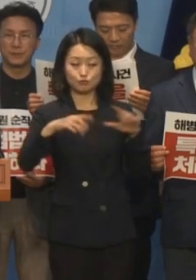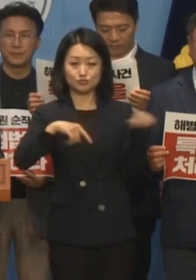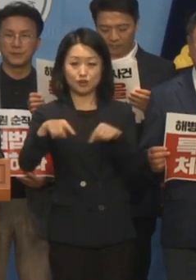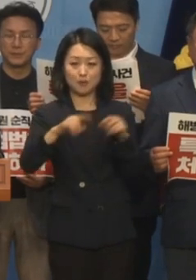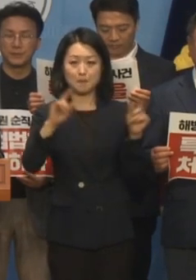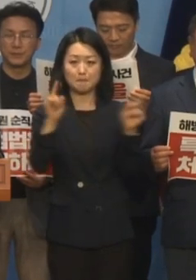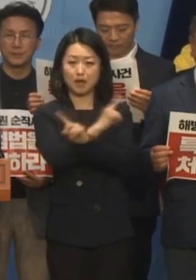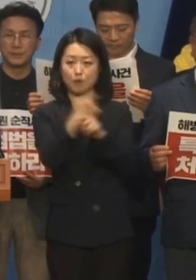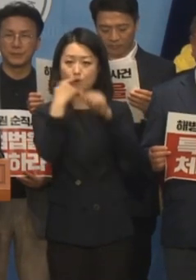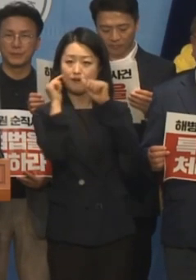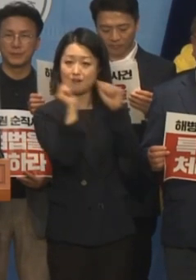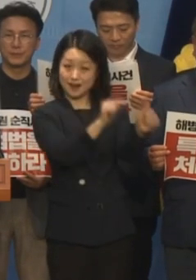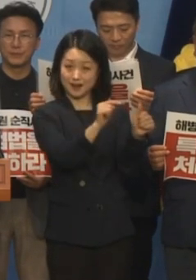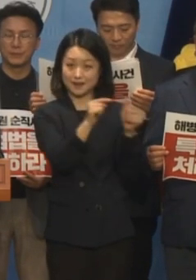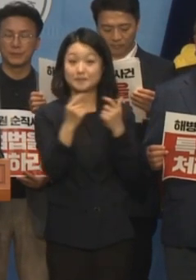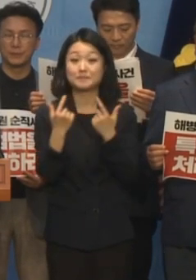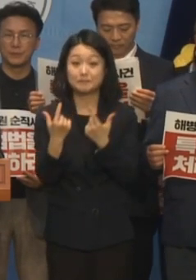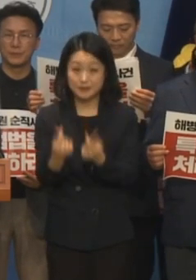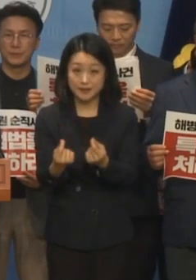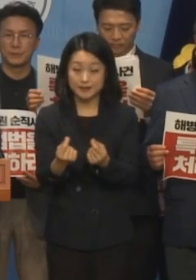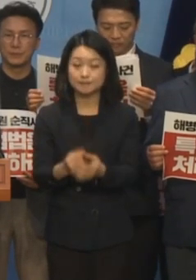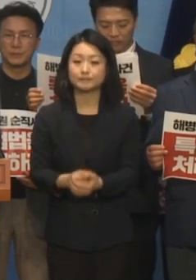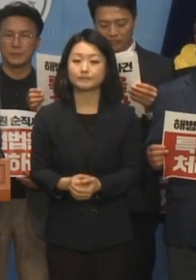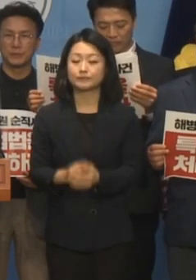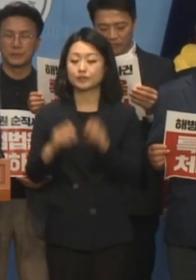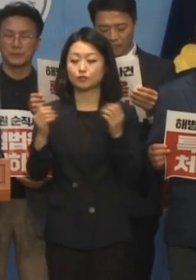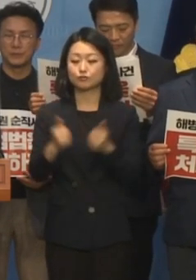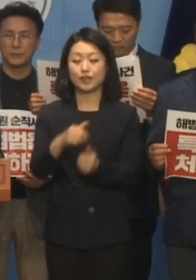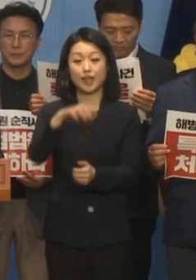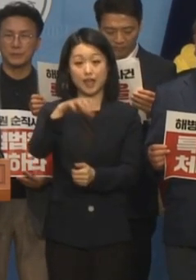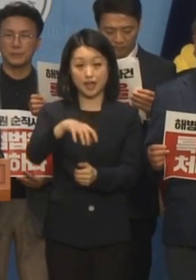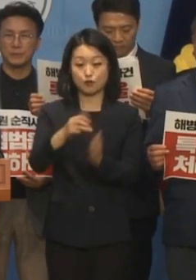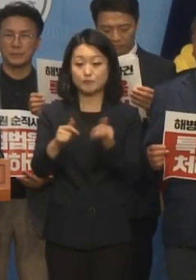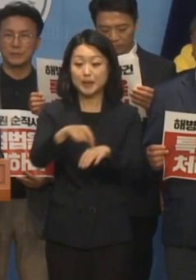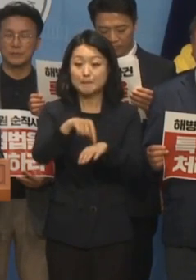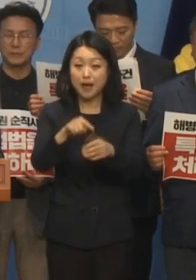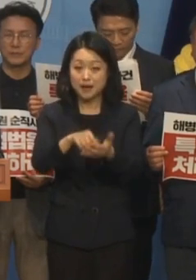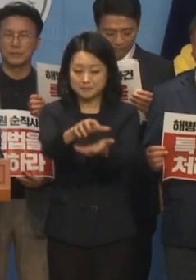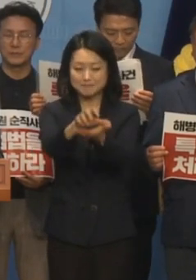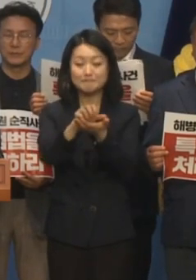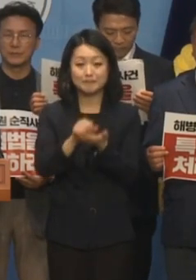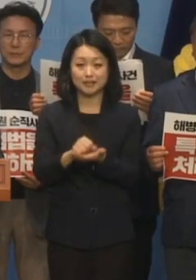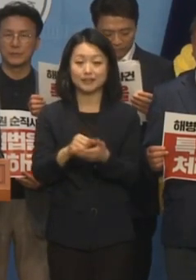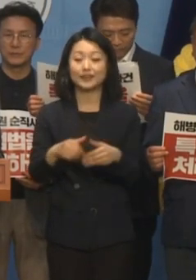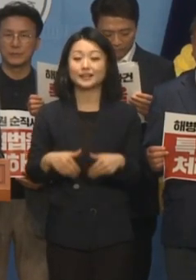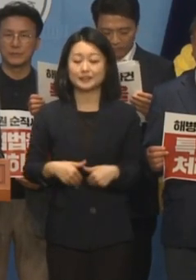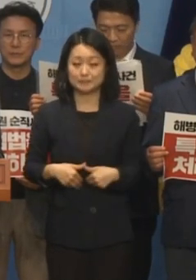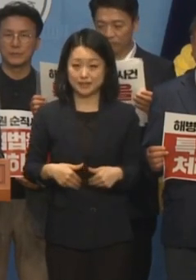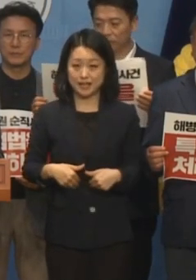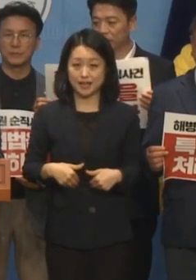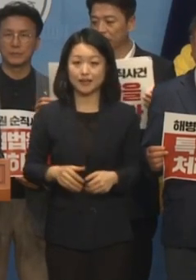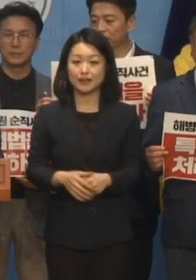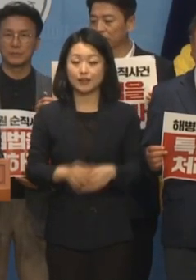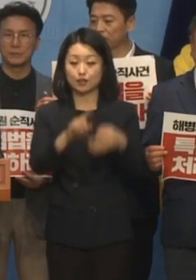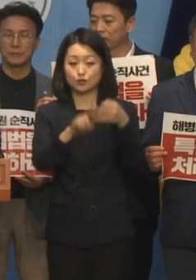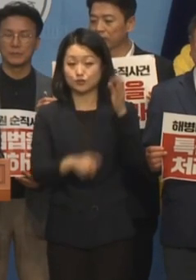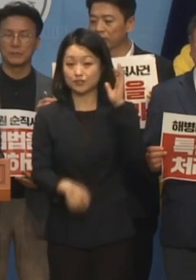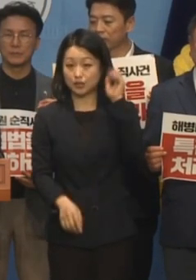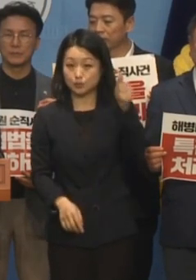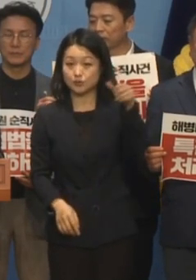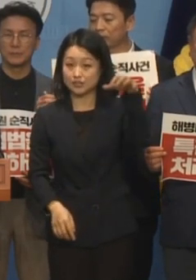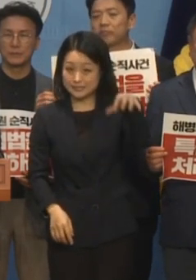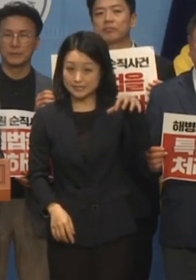바꾸라 명령하셨습니다. 국회도 이러한 민심을 받들어야 합니다. 윤석열